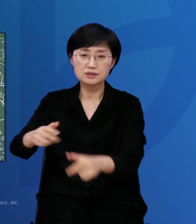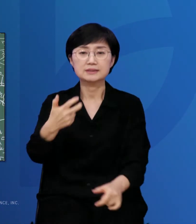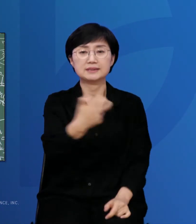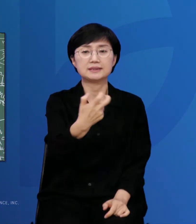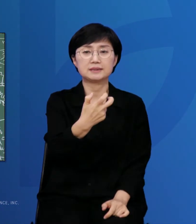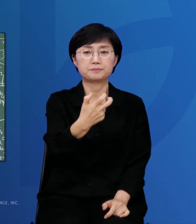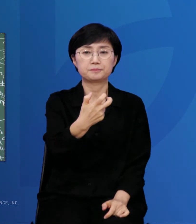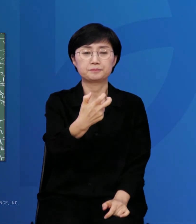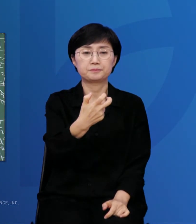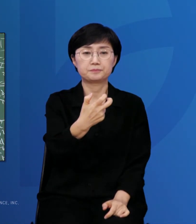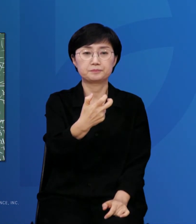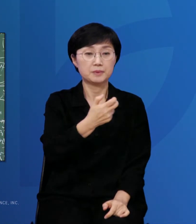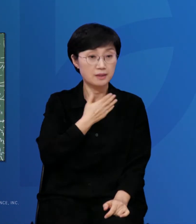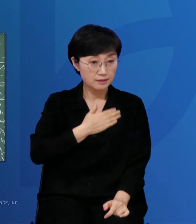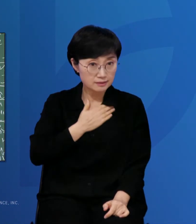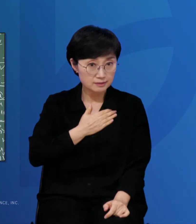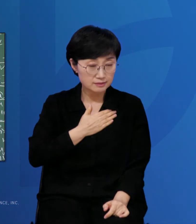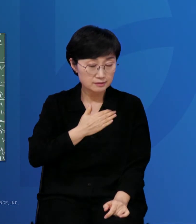제자 지역.